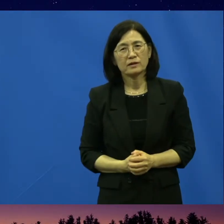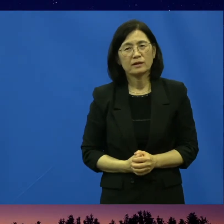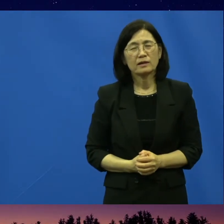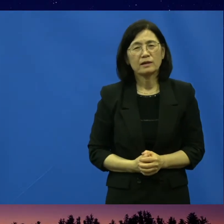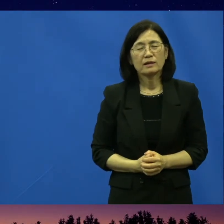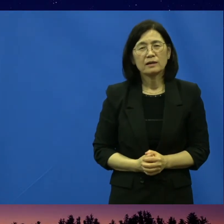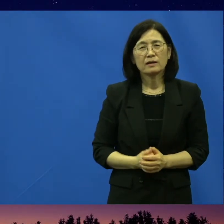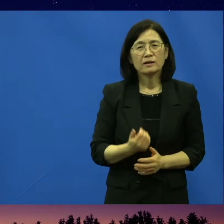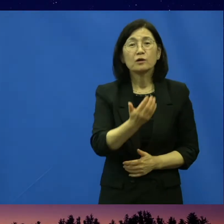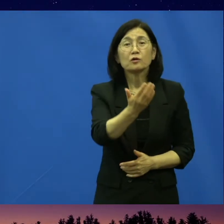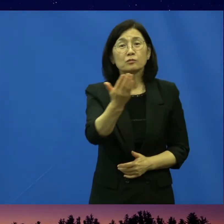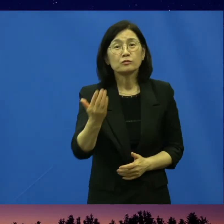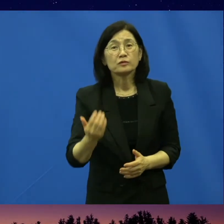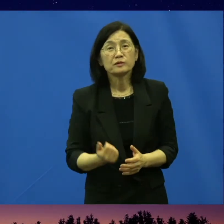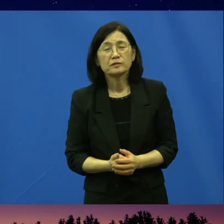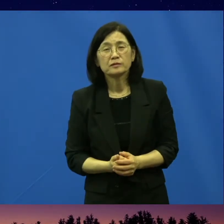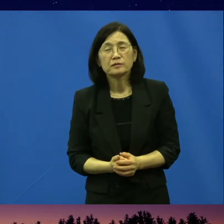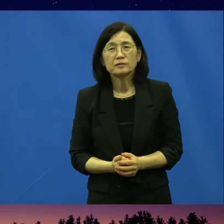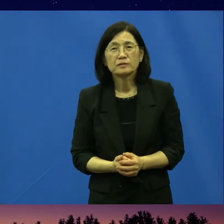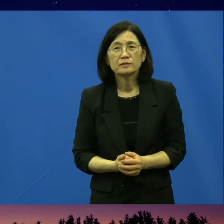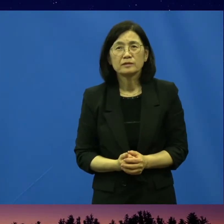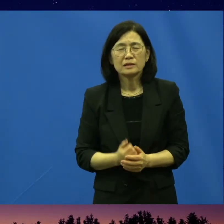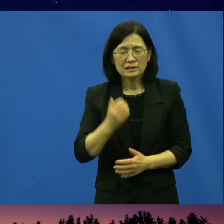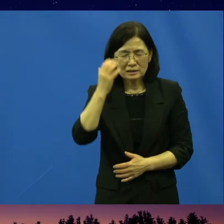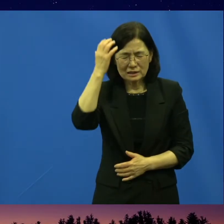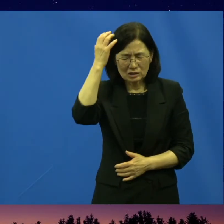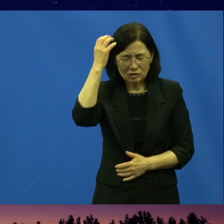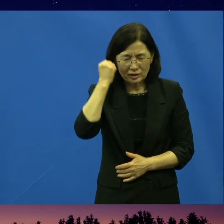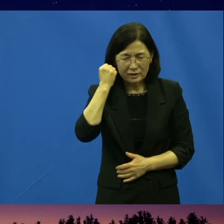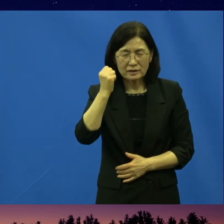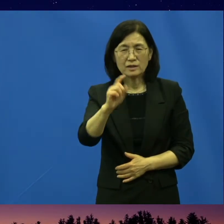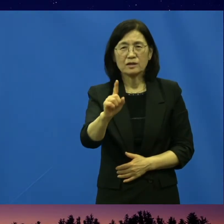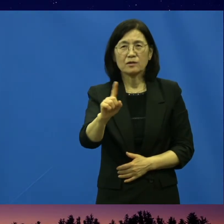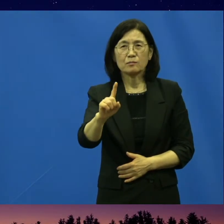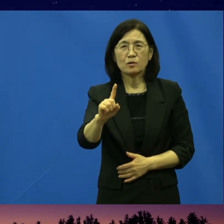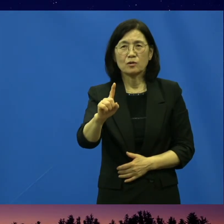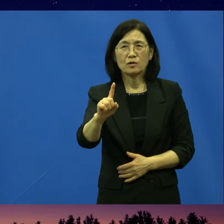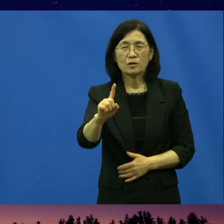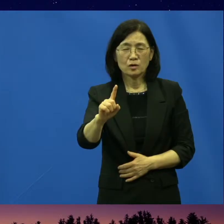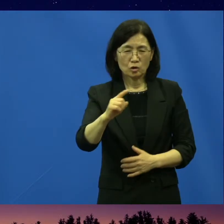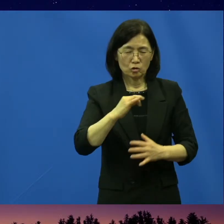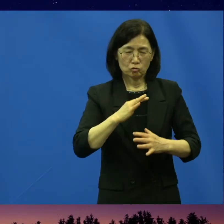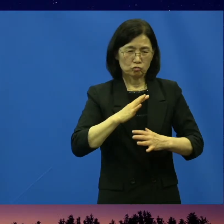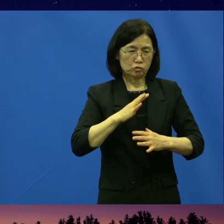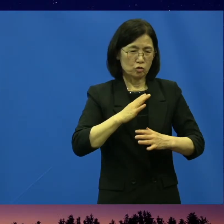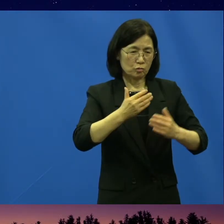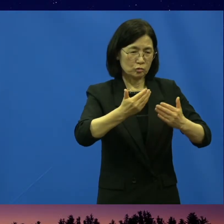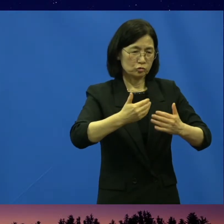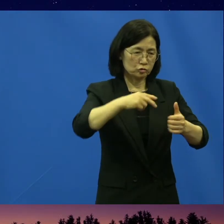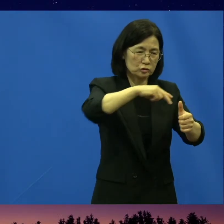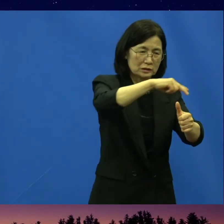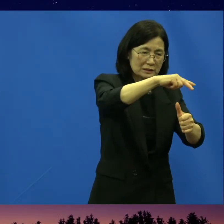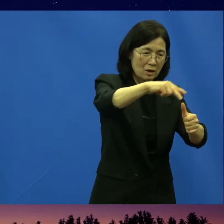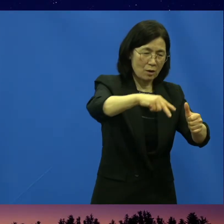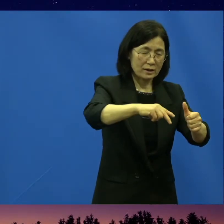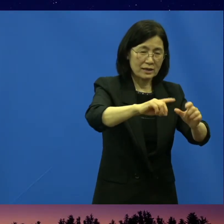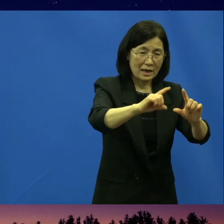그래서 여러분 우리가 해야 될 것은 뭔가 시선이 있죠. 시선. 두려움을 주는 상황이 아니고 하나님.